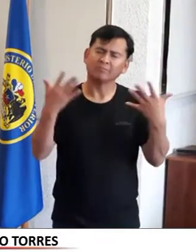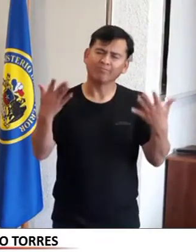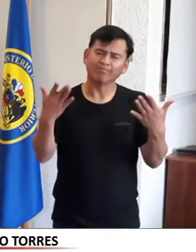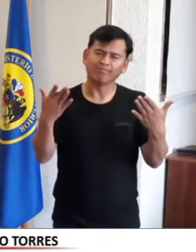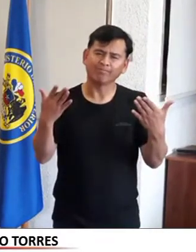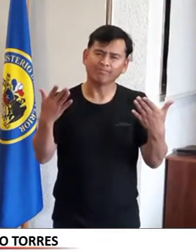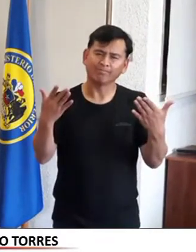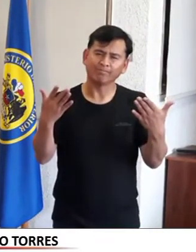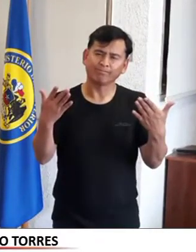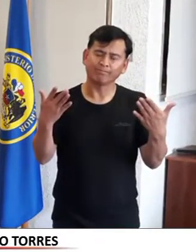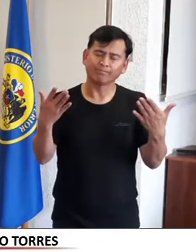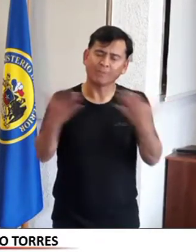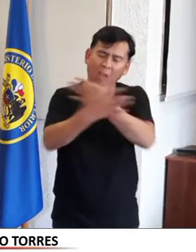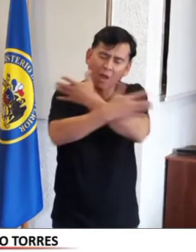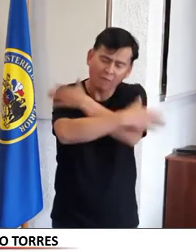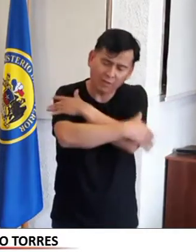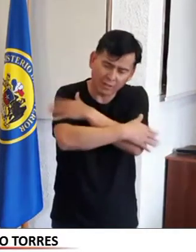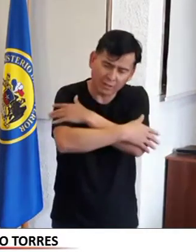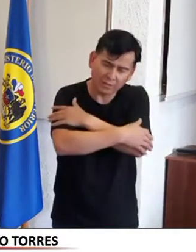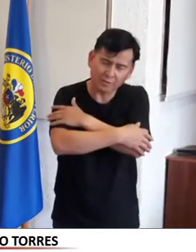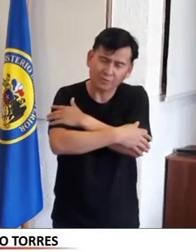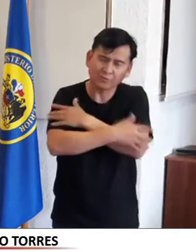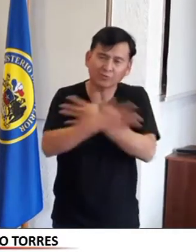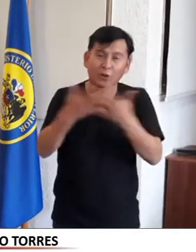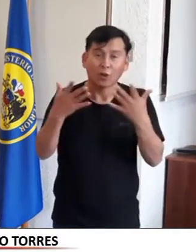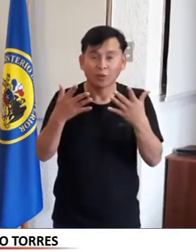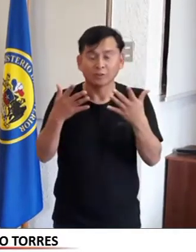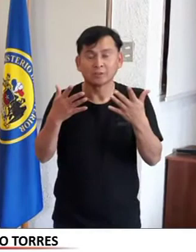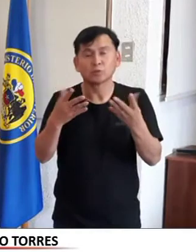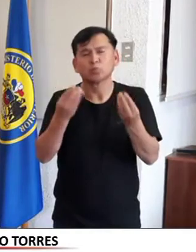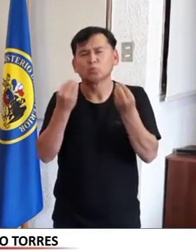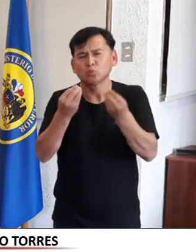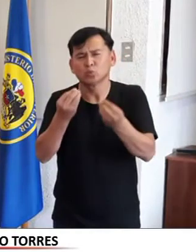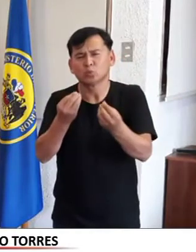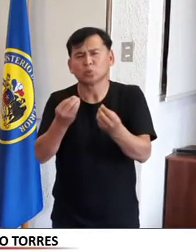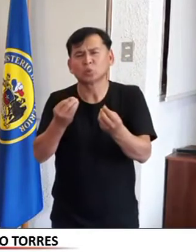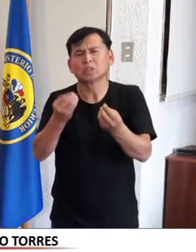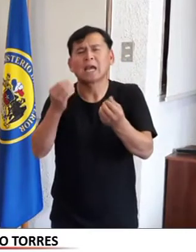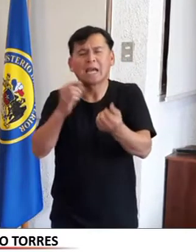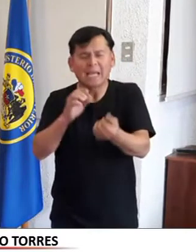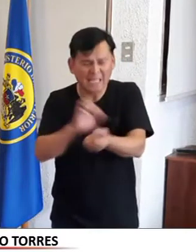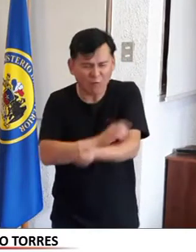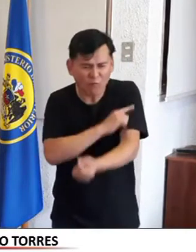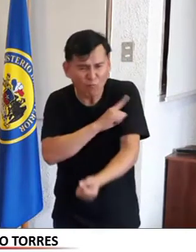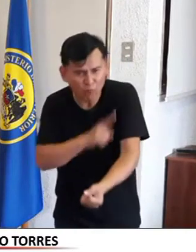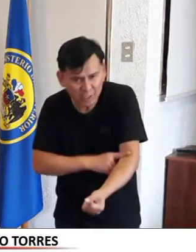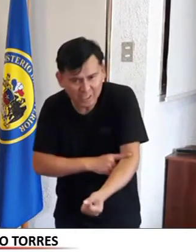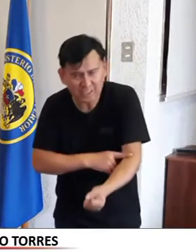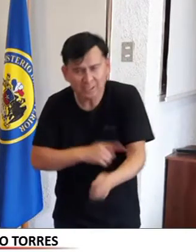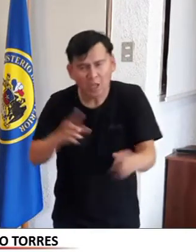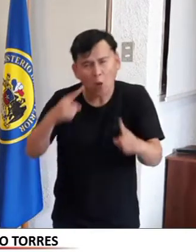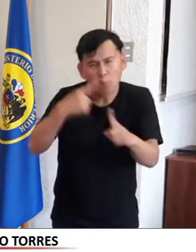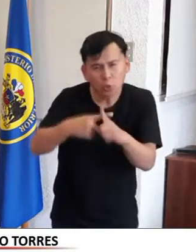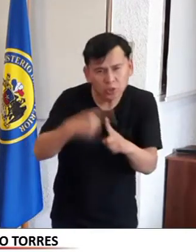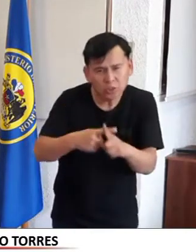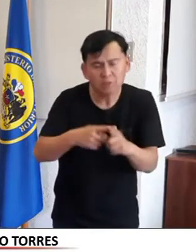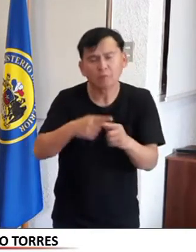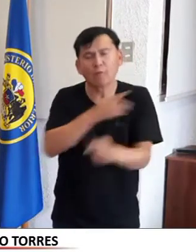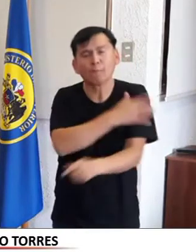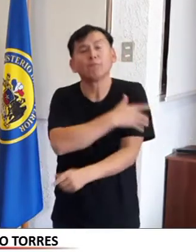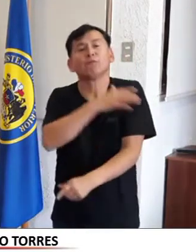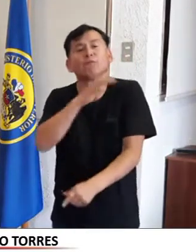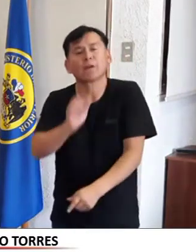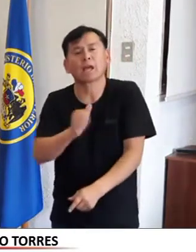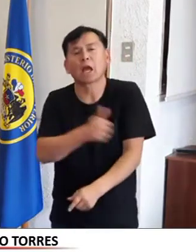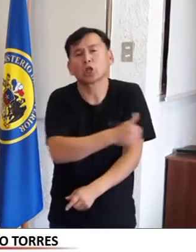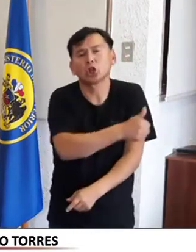tremendo abrazo virtual, mucha energía, mucha fuerza, optimismo y fe